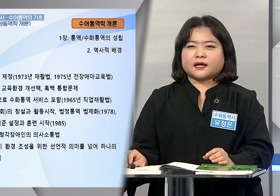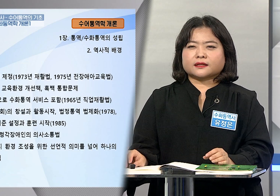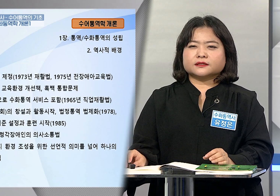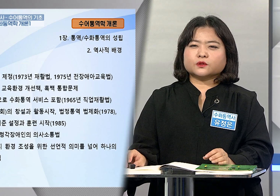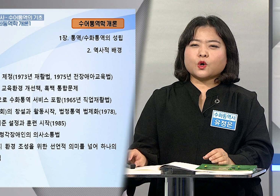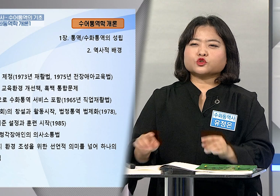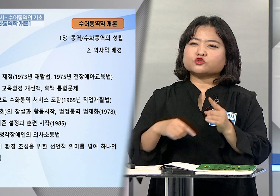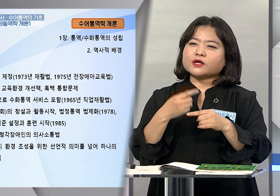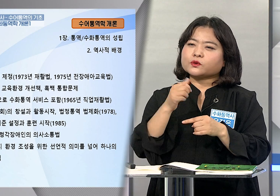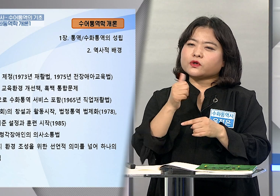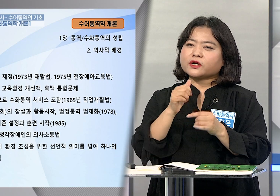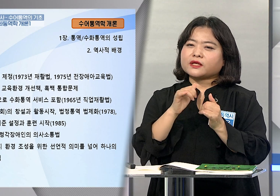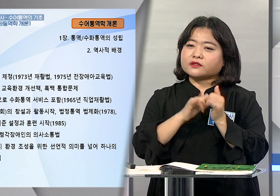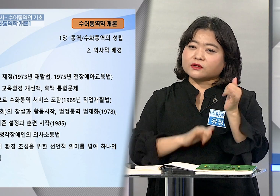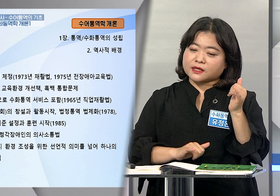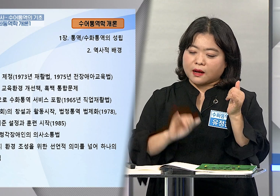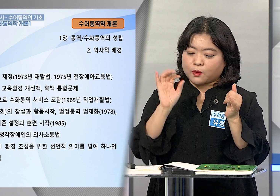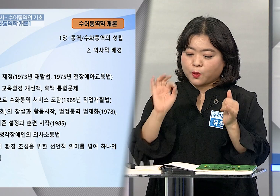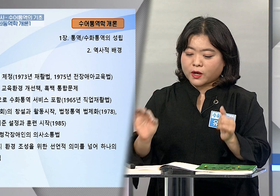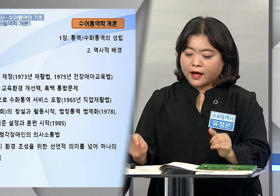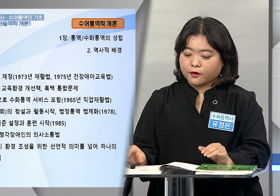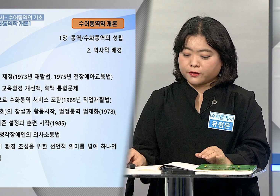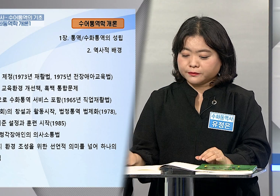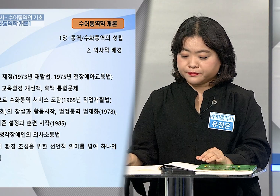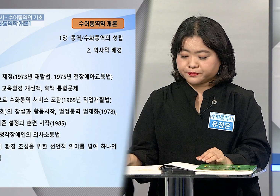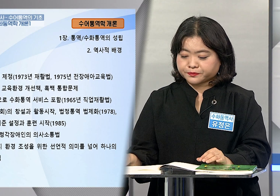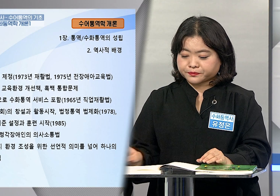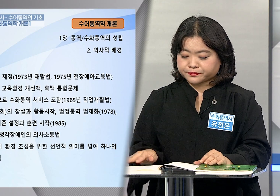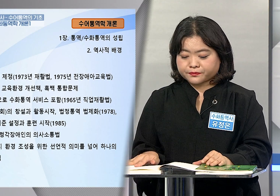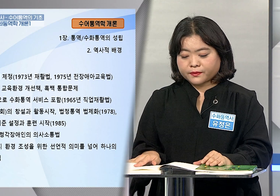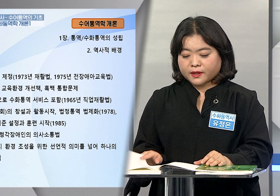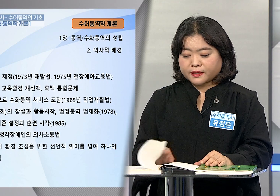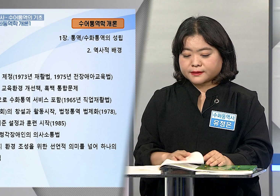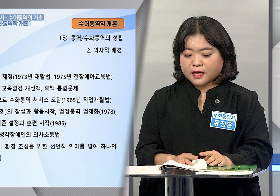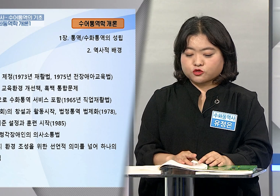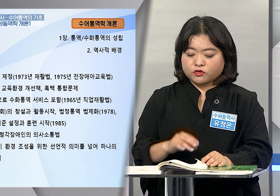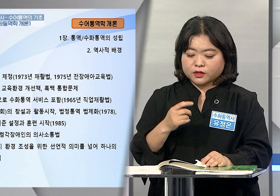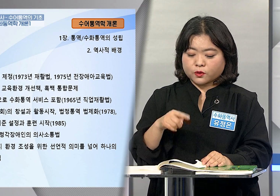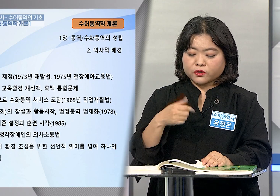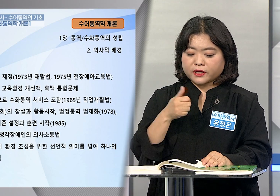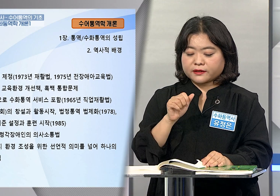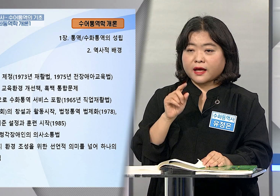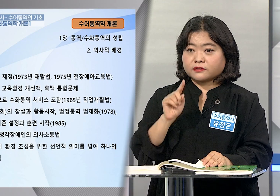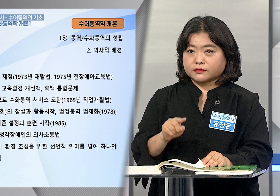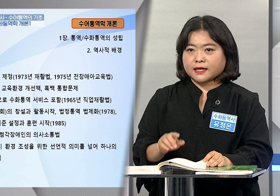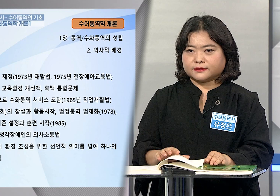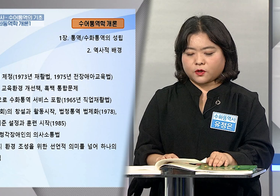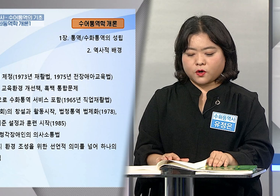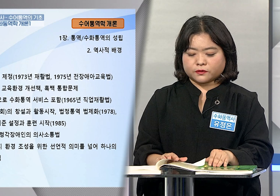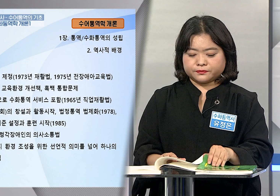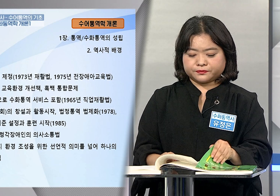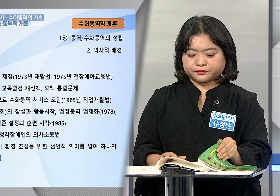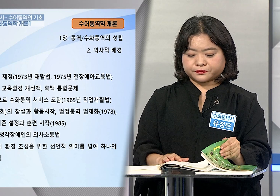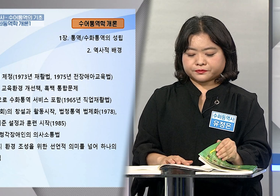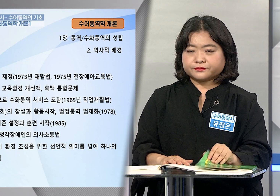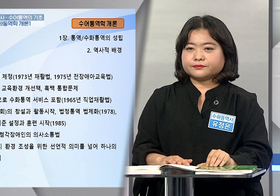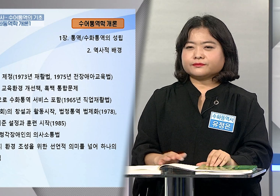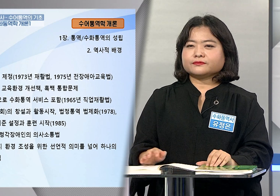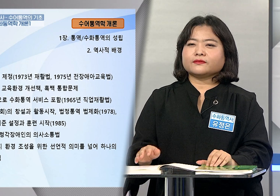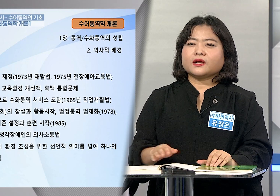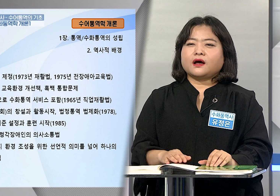자, 그리고 수화 통역에 대한 역사를 한번 볼까요? 자, 수화 통역에 대한 역사는요.